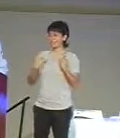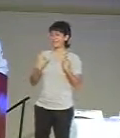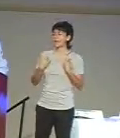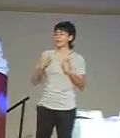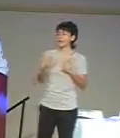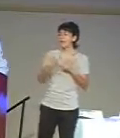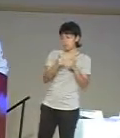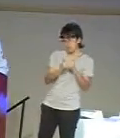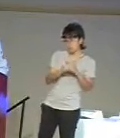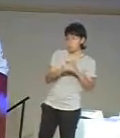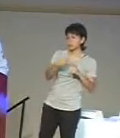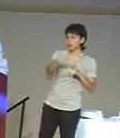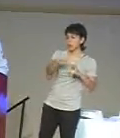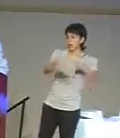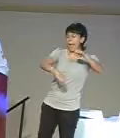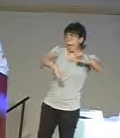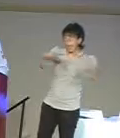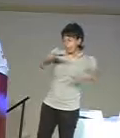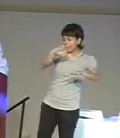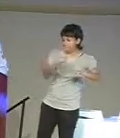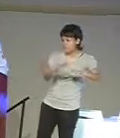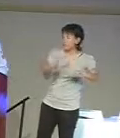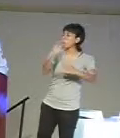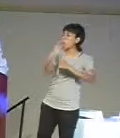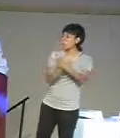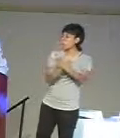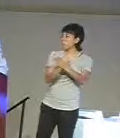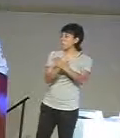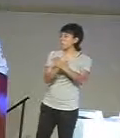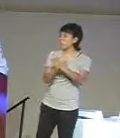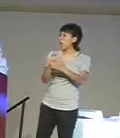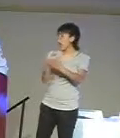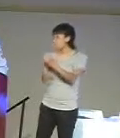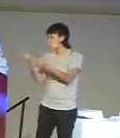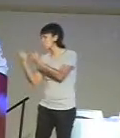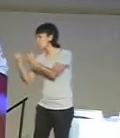excepción de uno, que son las adolescentes.